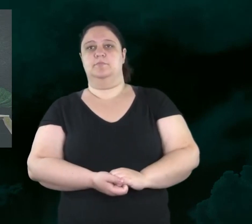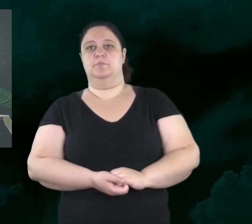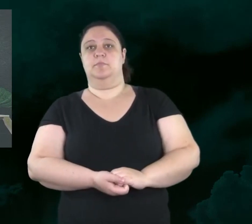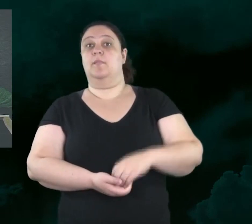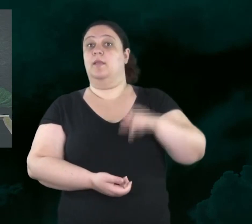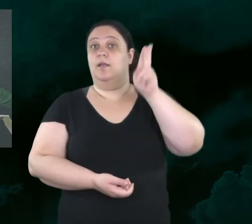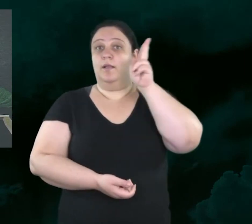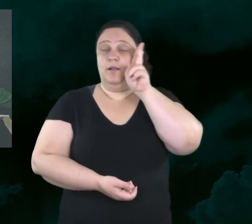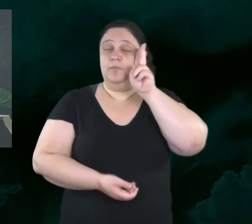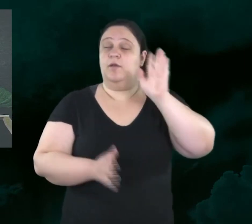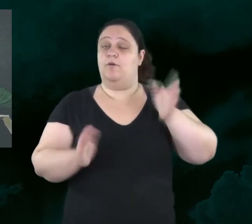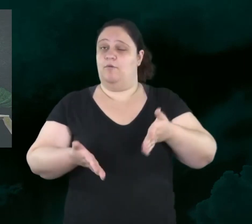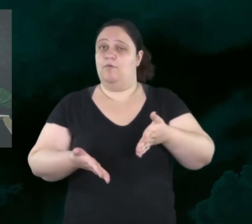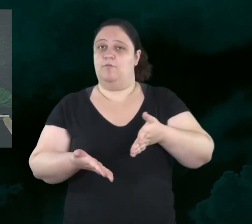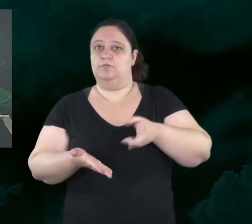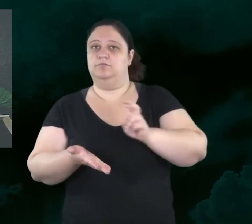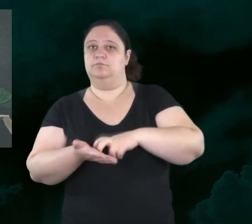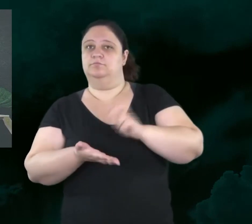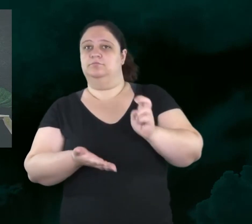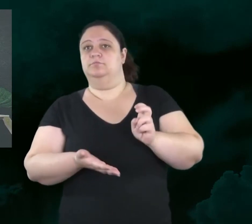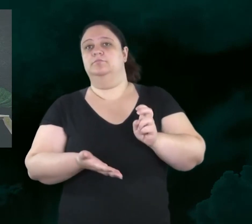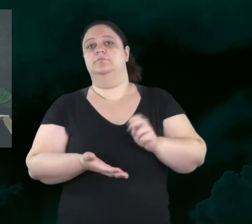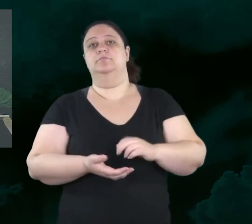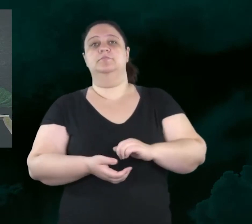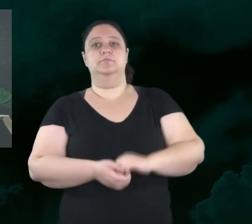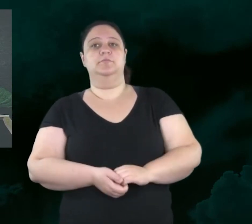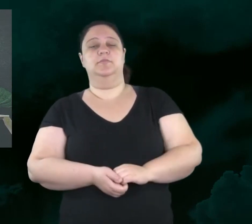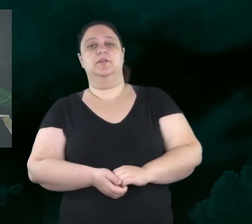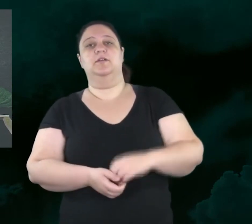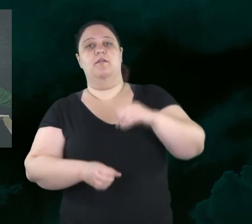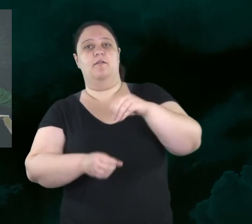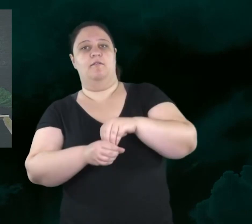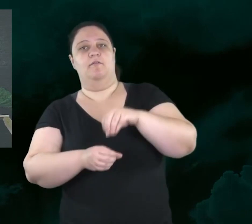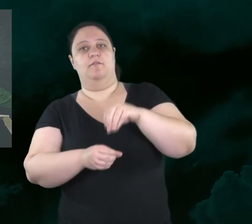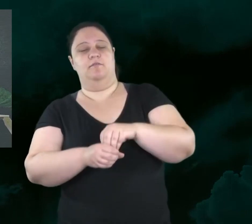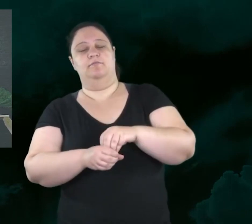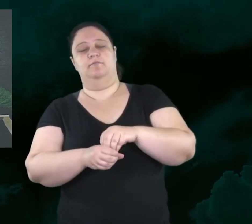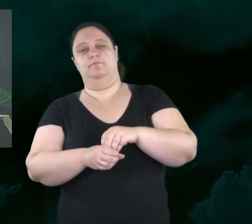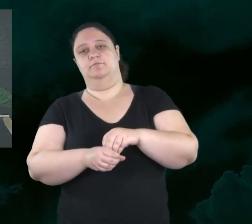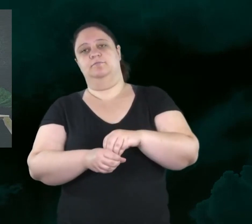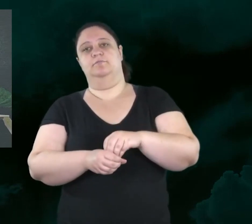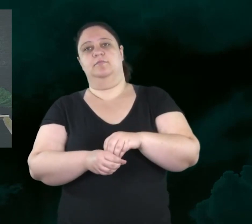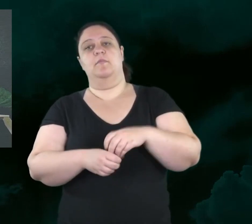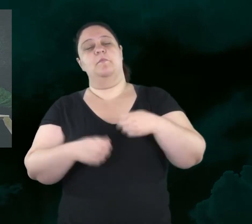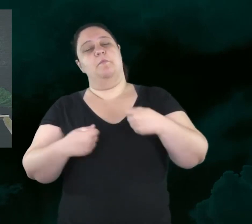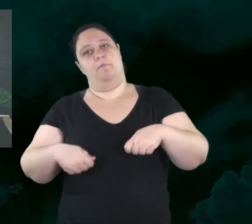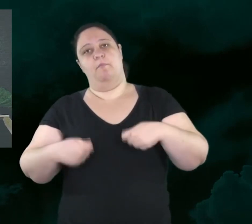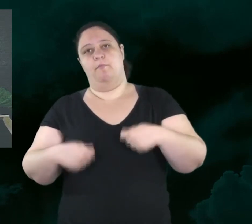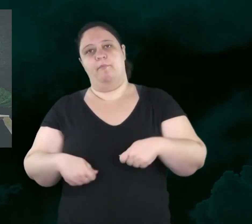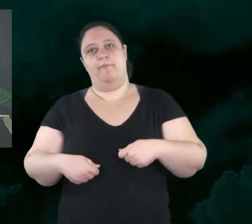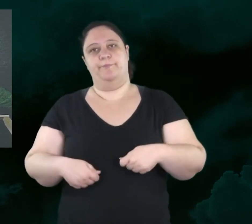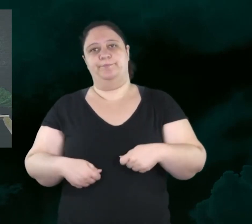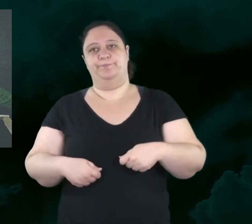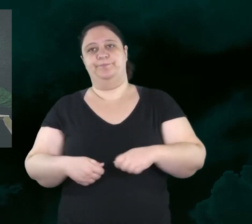Lembrando hoje de manhã que nas ofertas você pode fazer